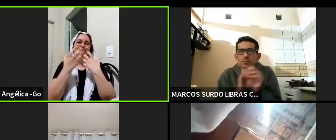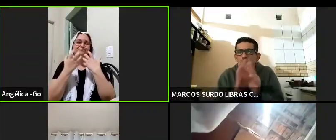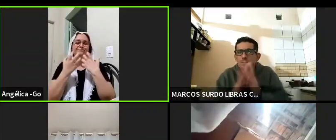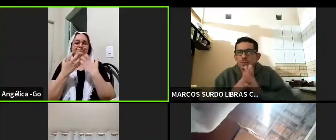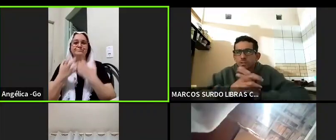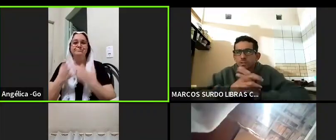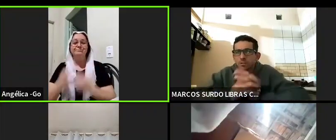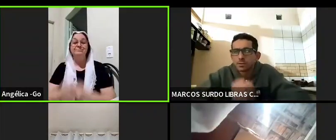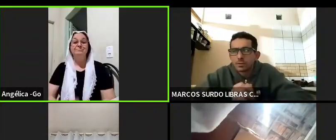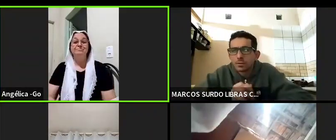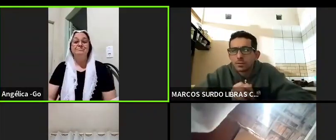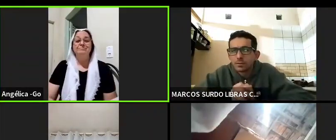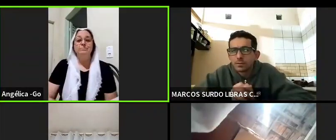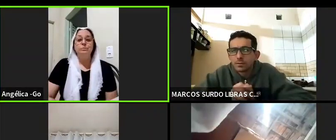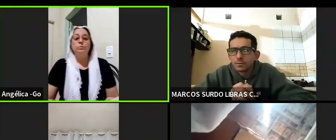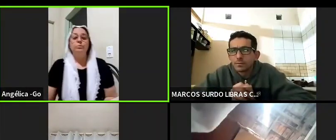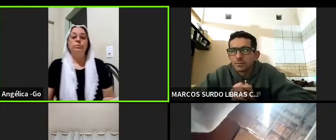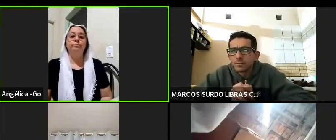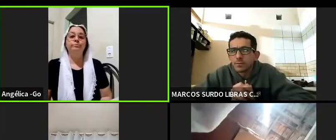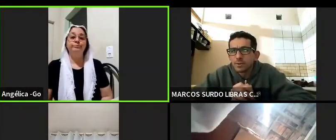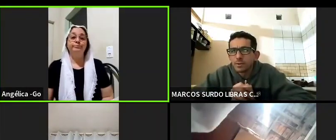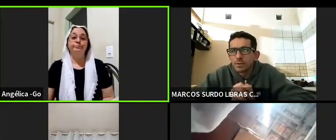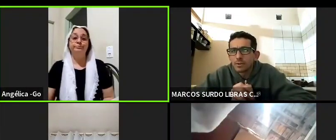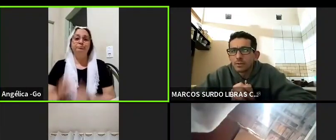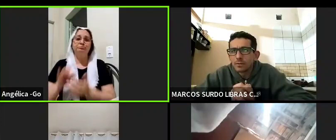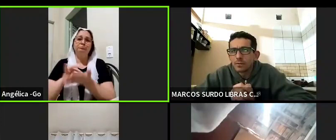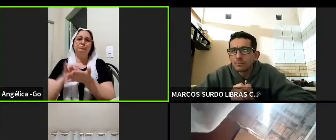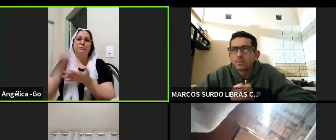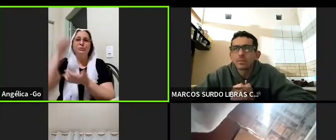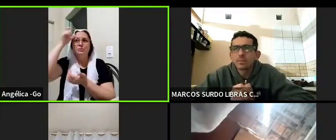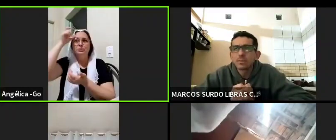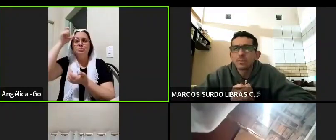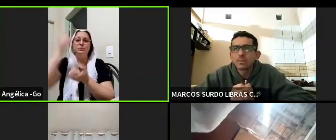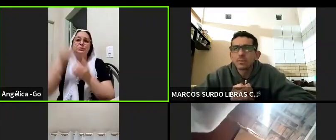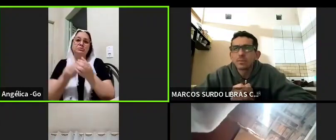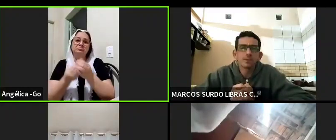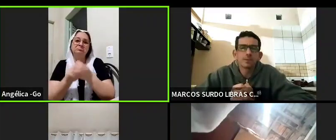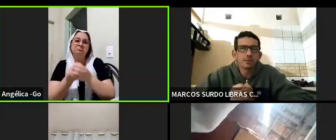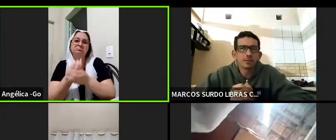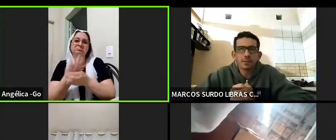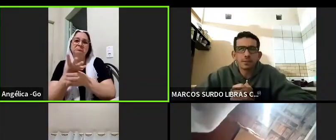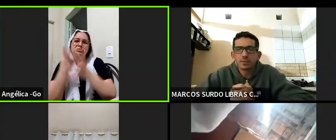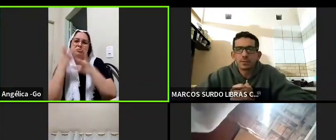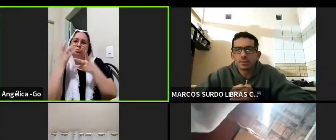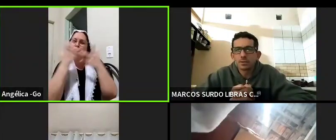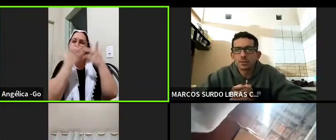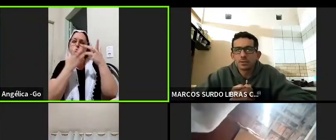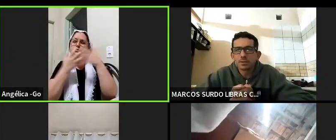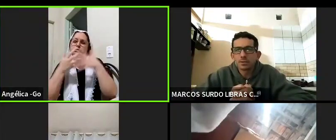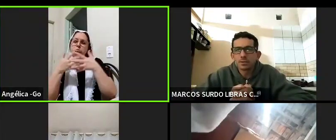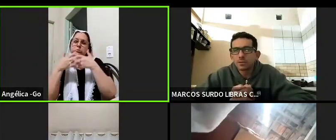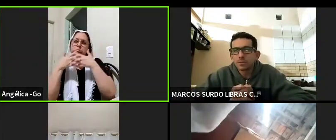Por aquilo que o inimigo criou. Por aquilo que o inimigo, aleluia, no nome do Senhor,